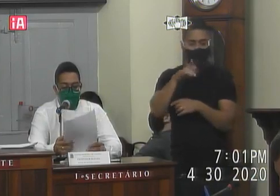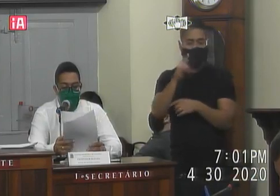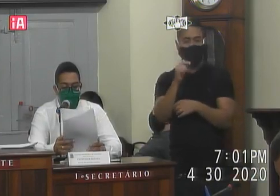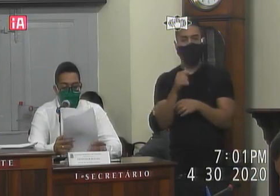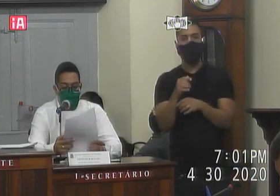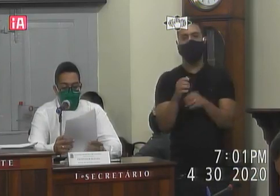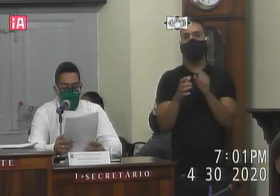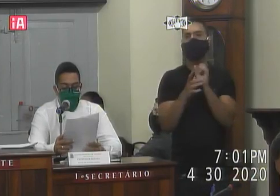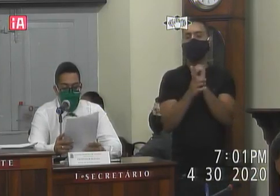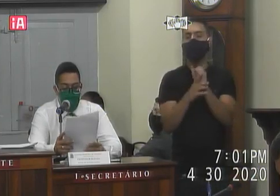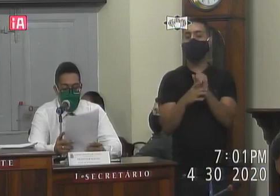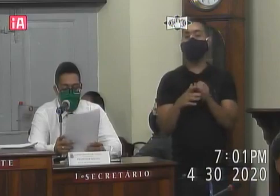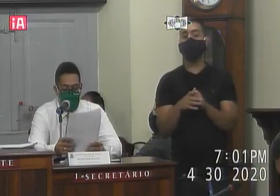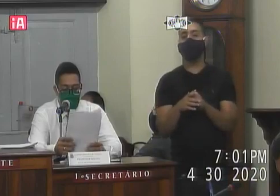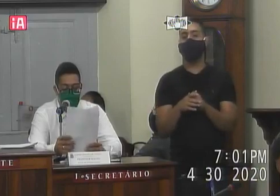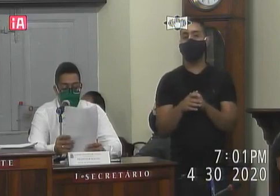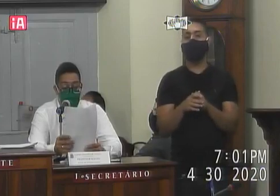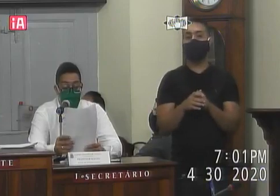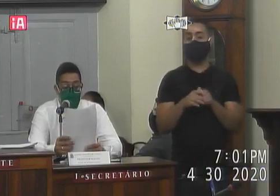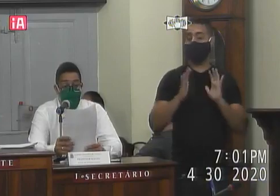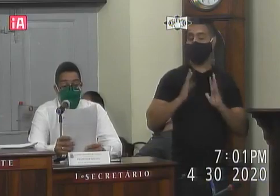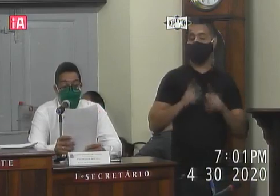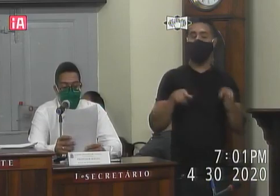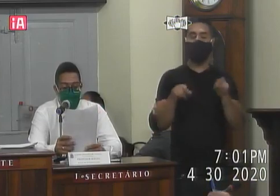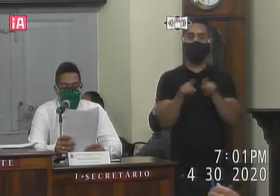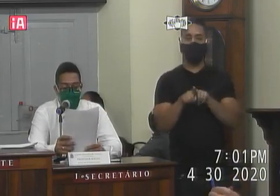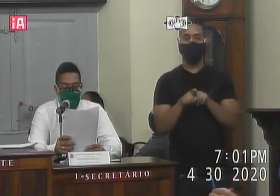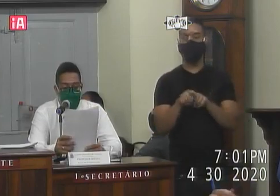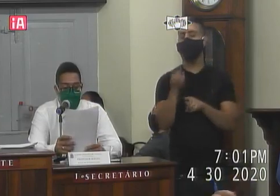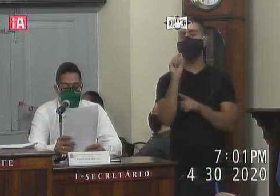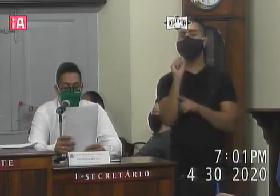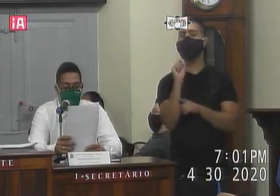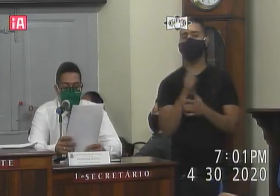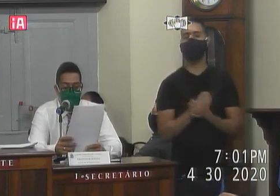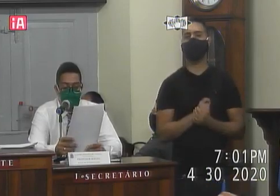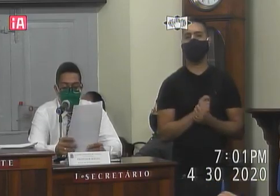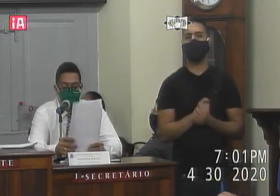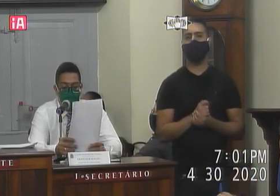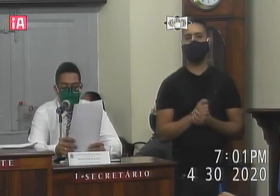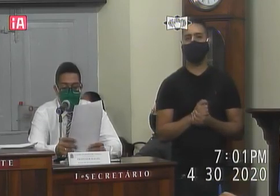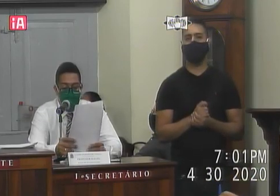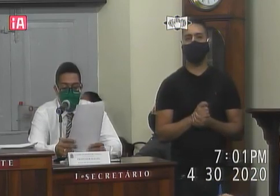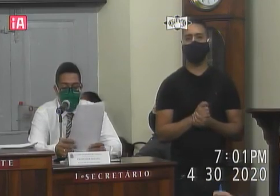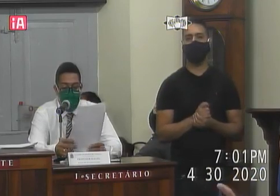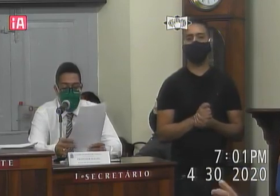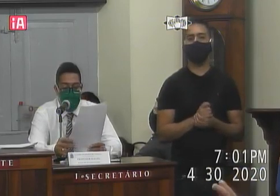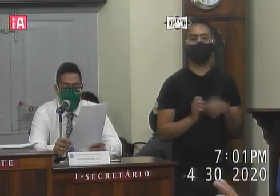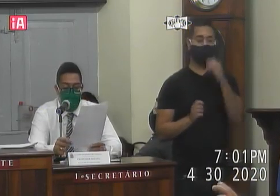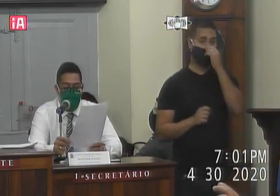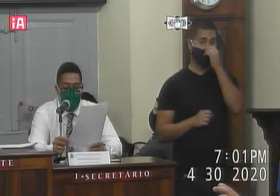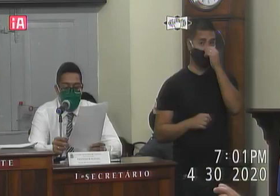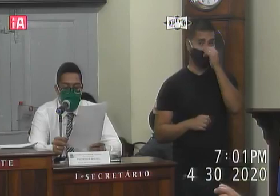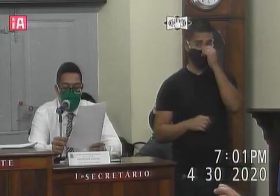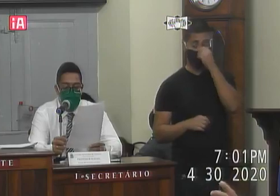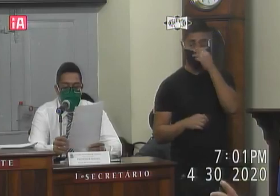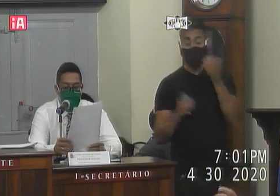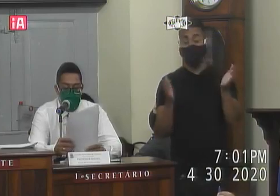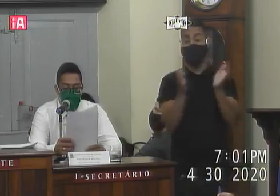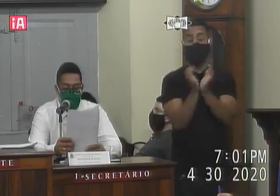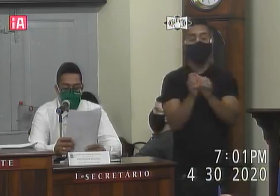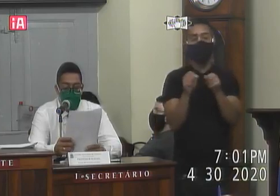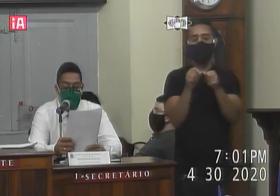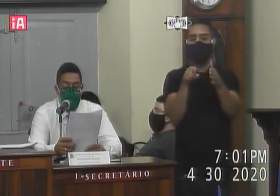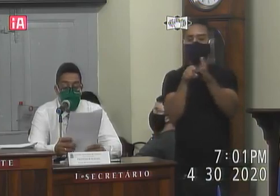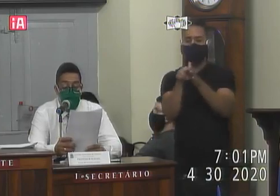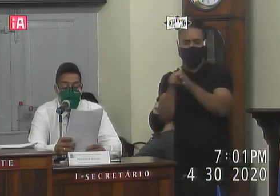garantido o cumprimento das normas de higienização. Trata-se de uma solicitação e preocupação que garantimos através da fiscalização da equipe de fiscais da